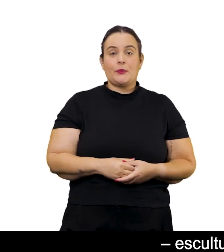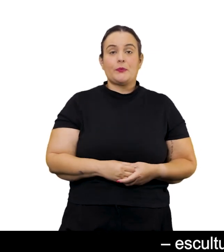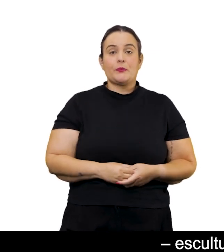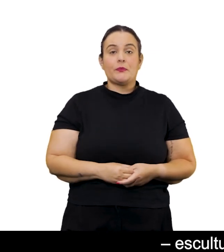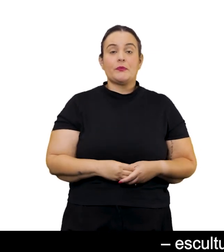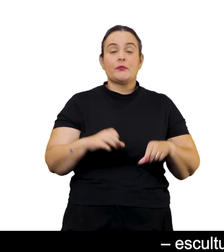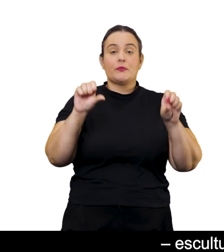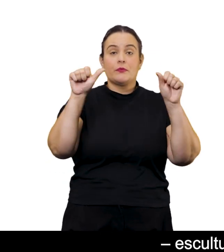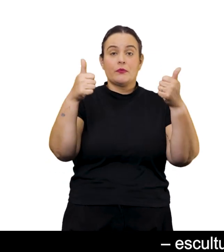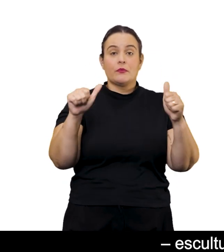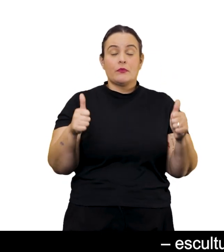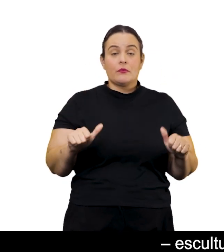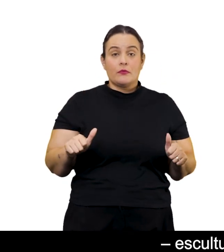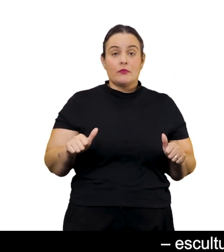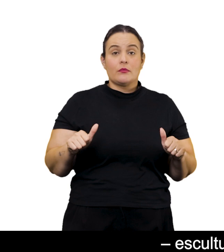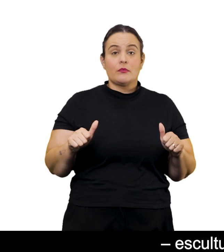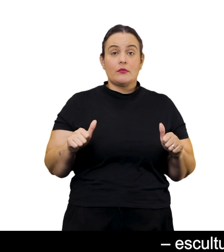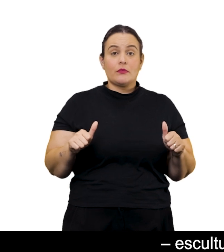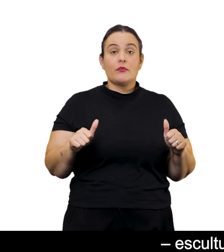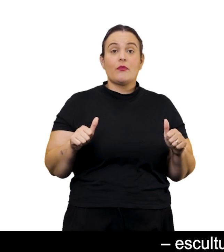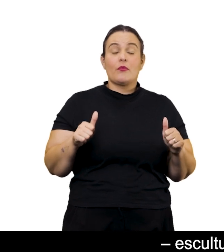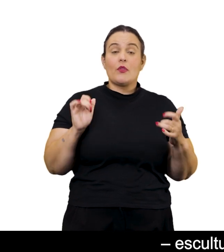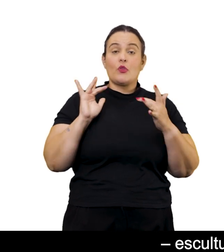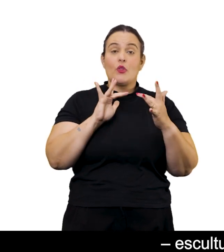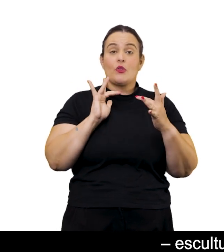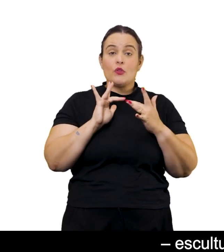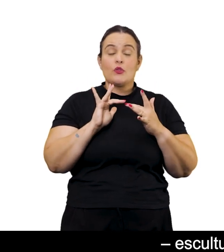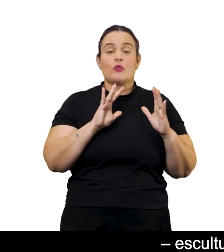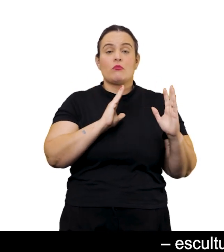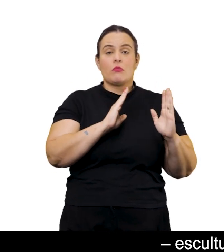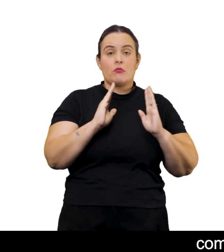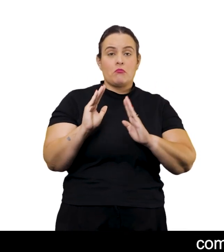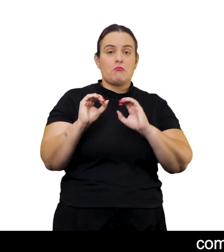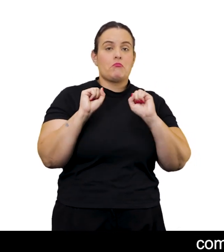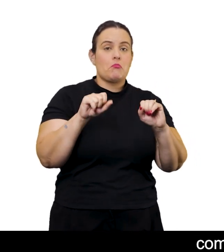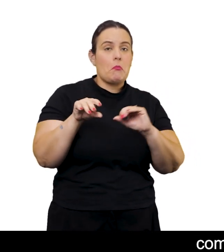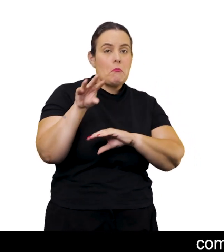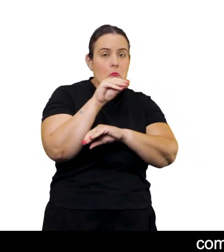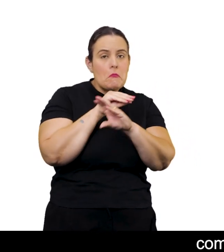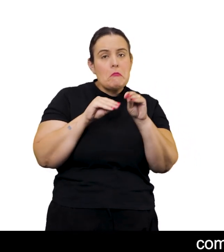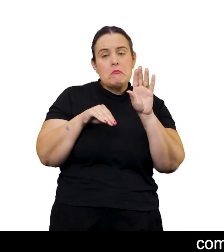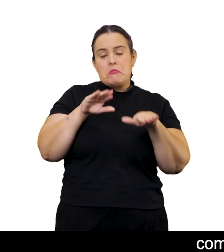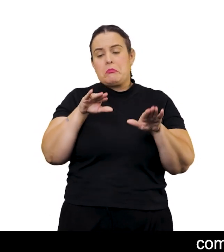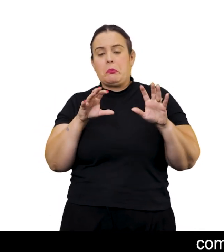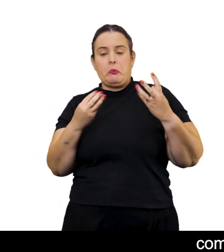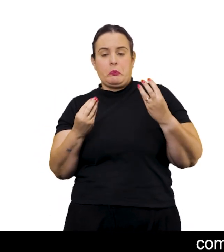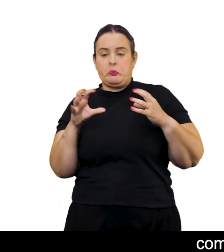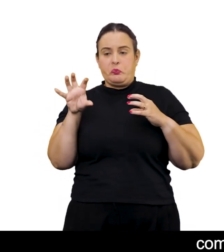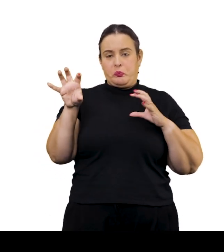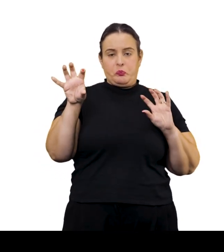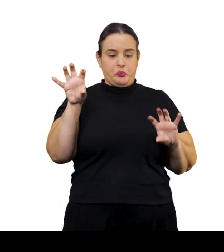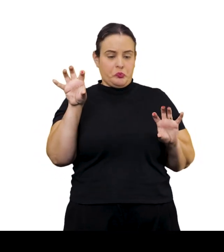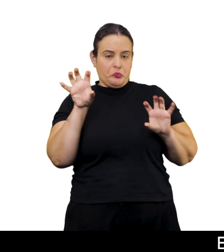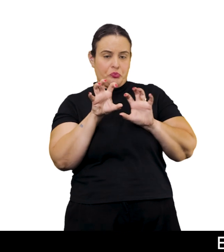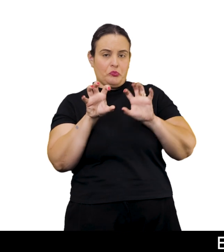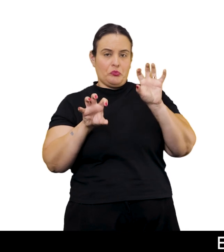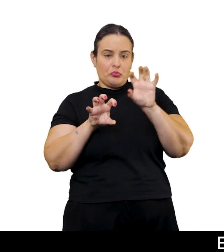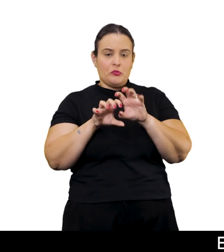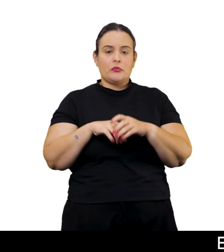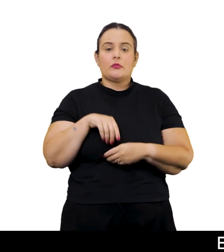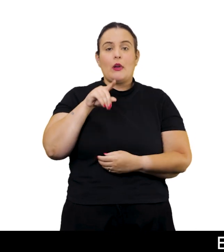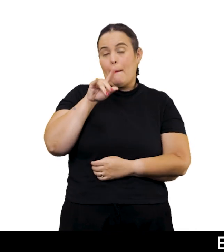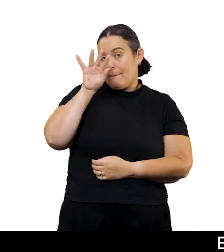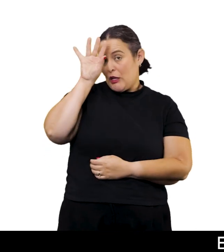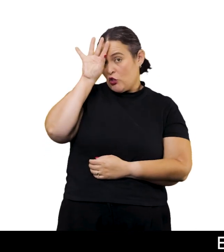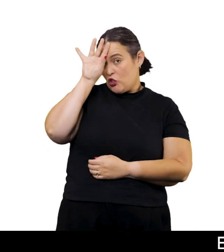1920-1988, esculturas interativas e modulares que podem ser manipuladas com a finalidade de alterar sua forma inicial. Em